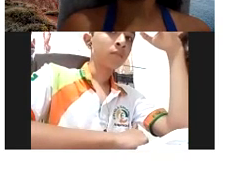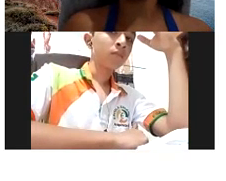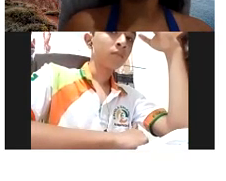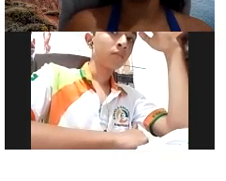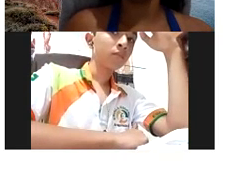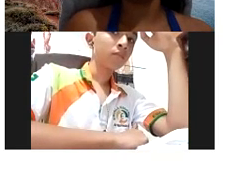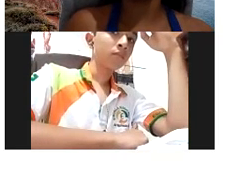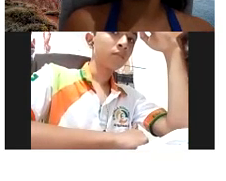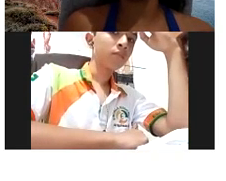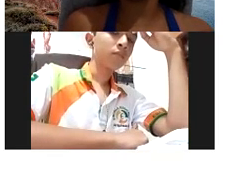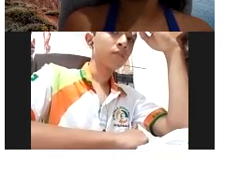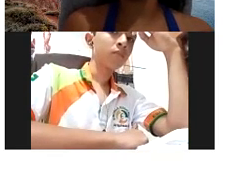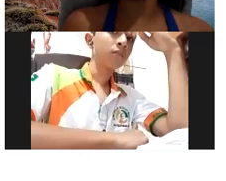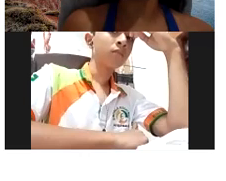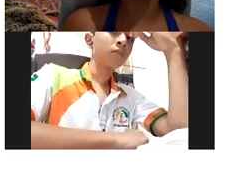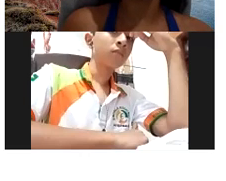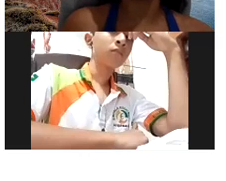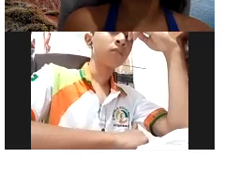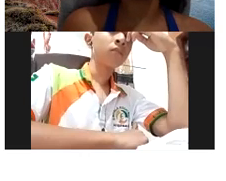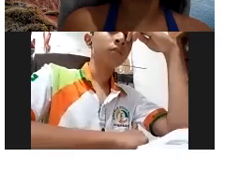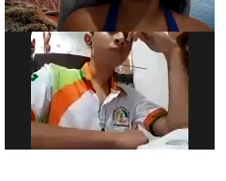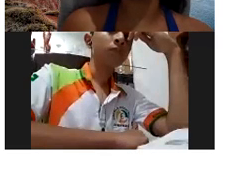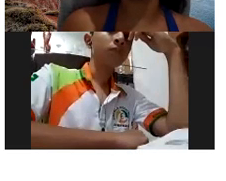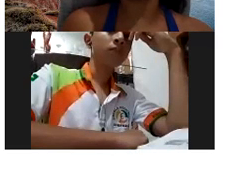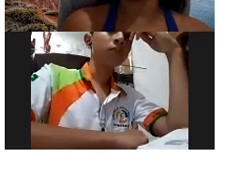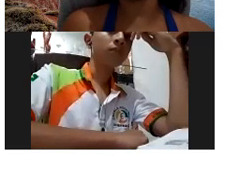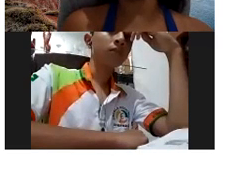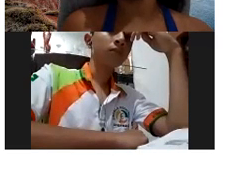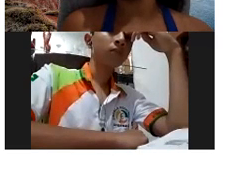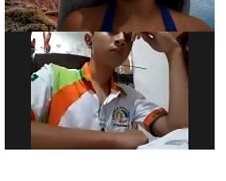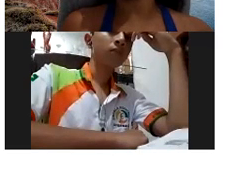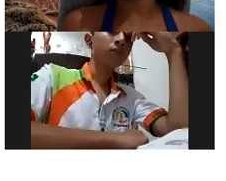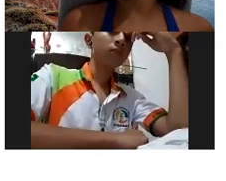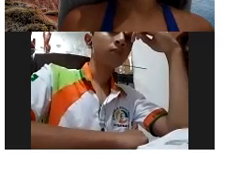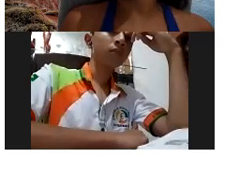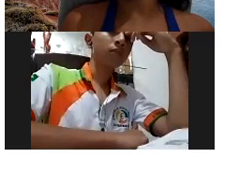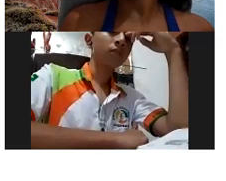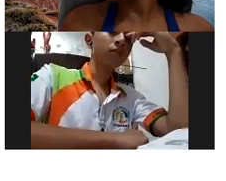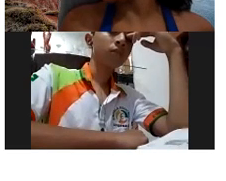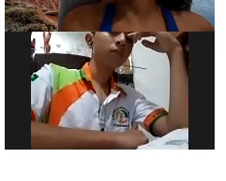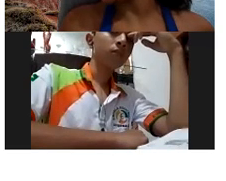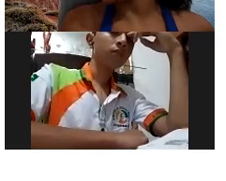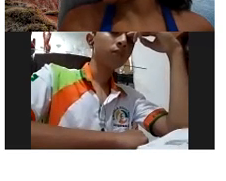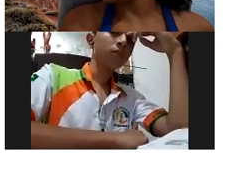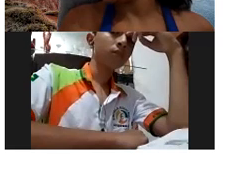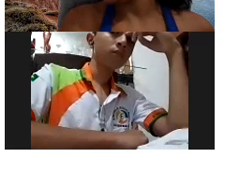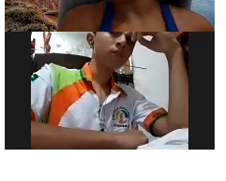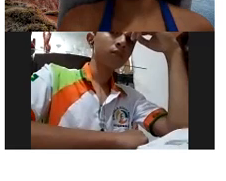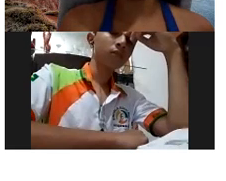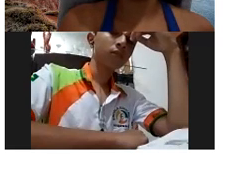tá certo era duas moléculas de água mas virou duas moléculas de hidrogênio e duas moléculas de oxigênio